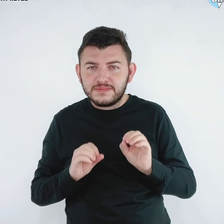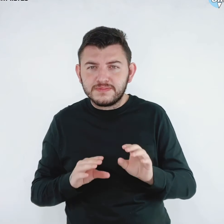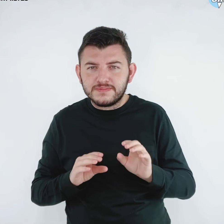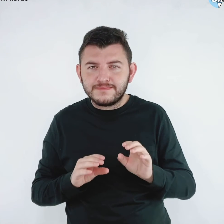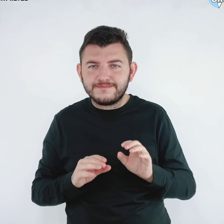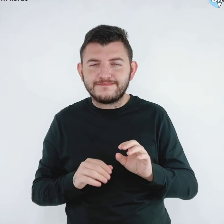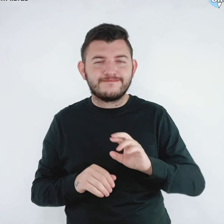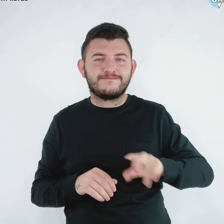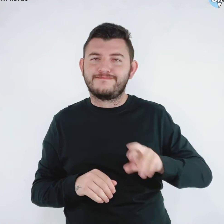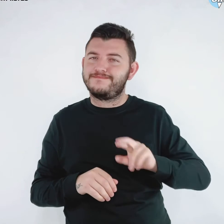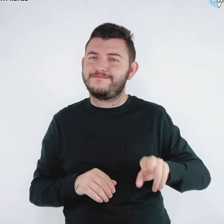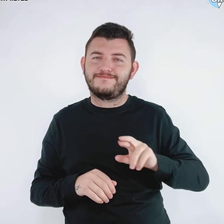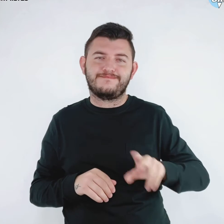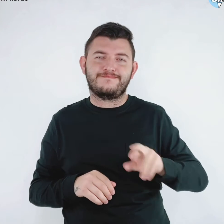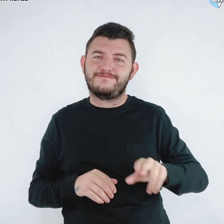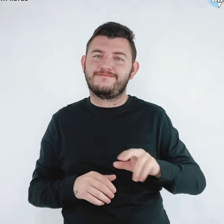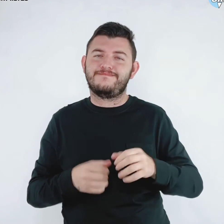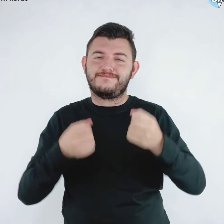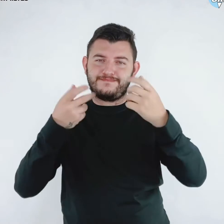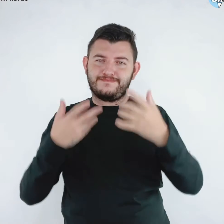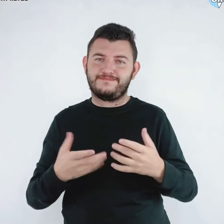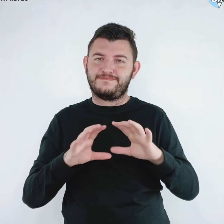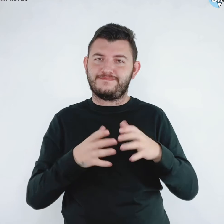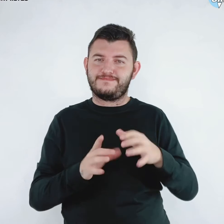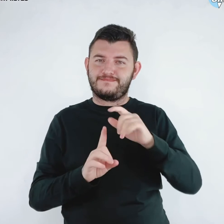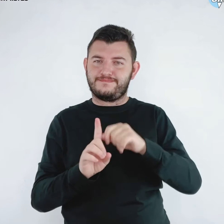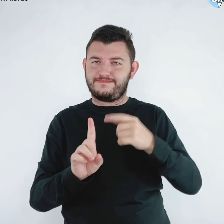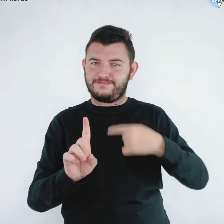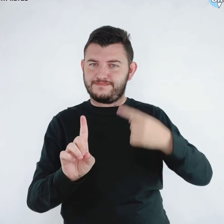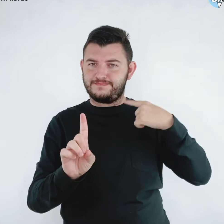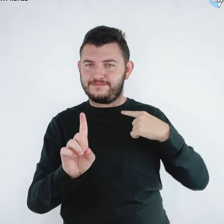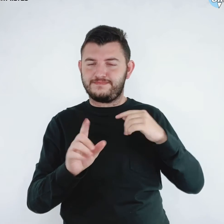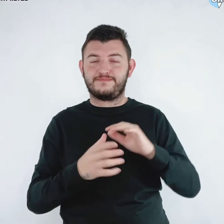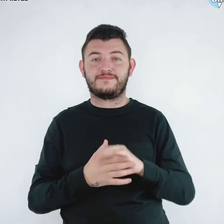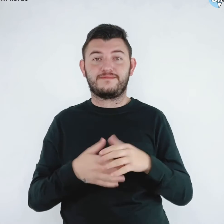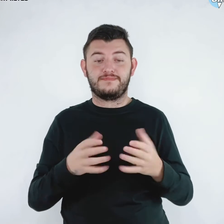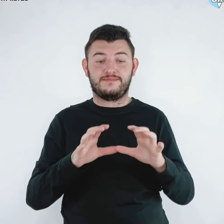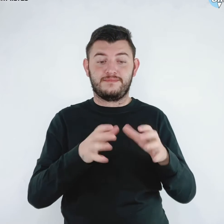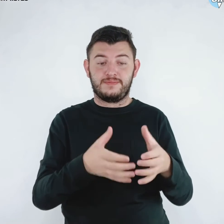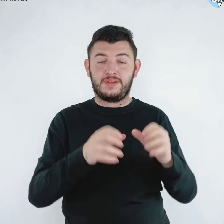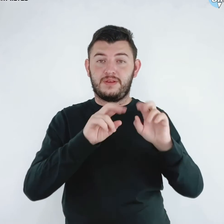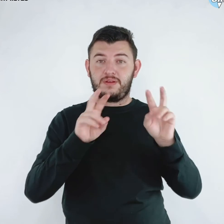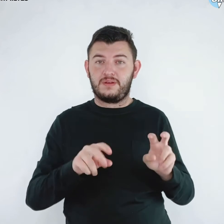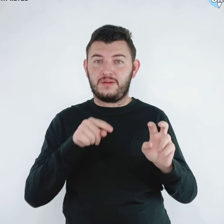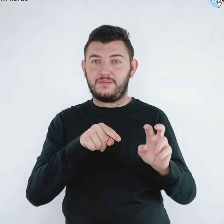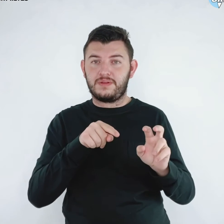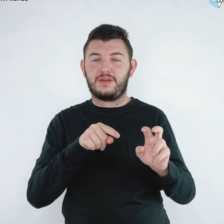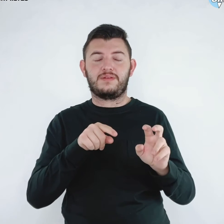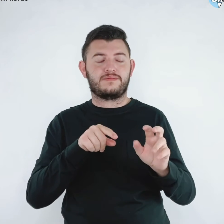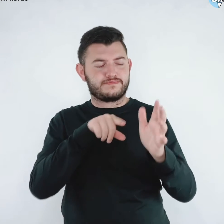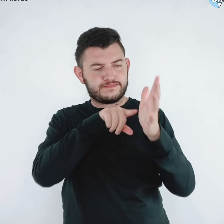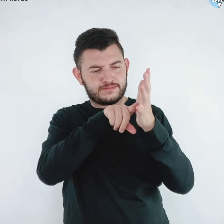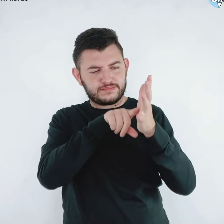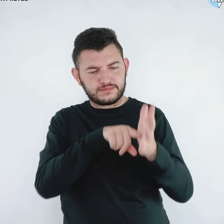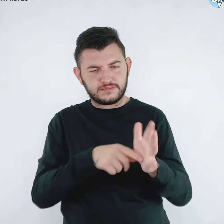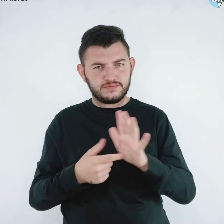informou o grupo no mês passado. O levantamento do Todos pela Educação mostra que